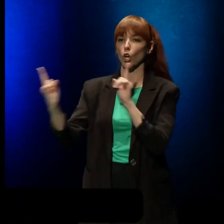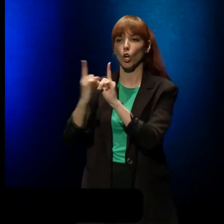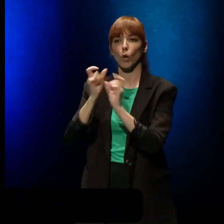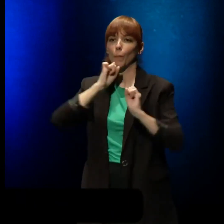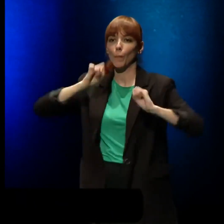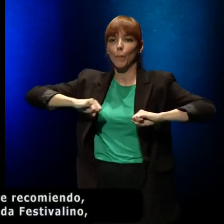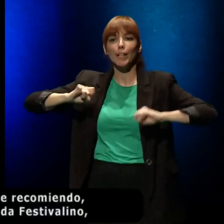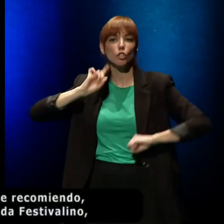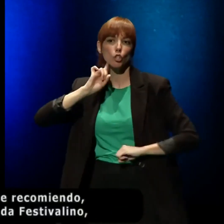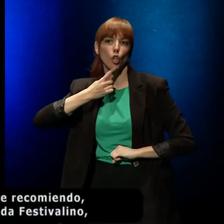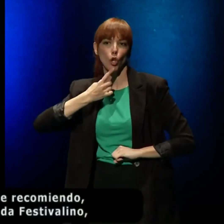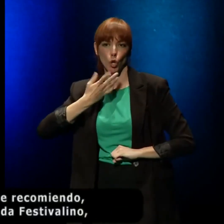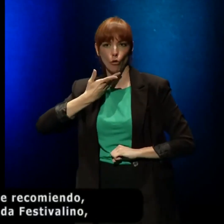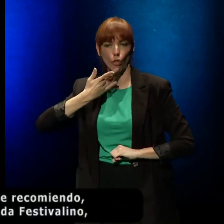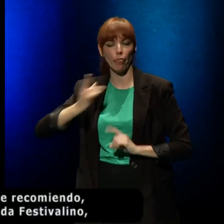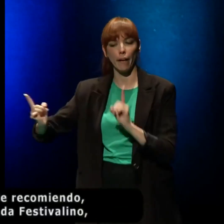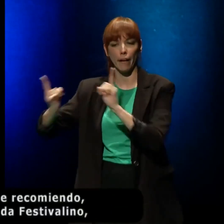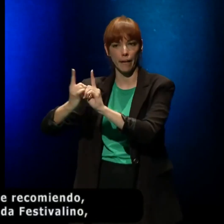sorda,